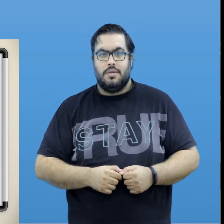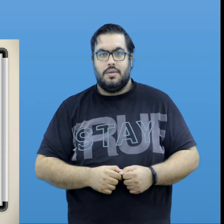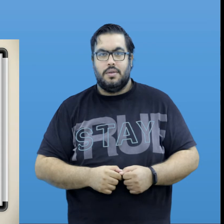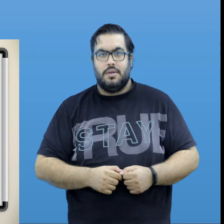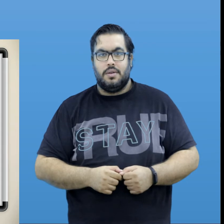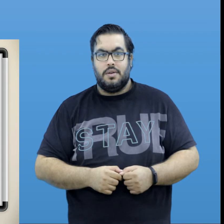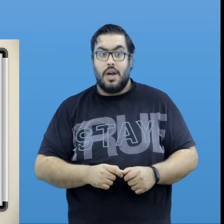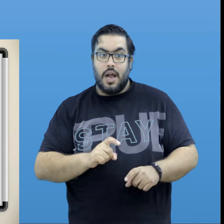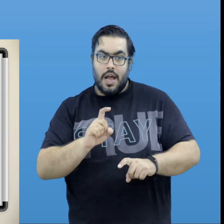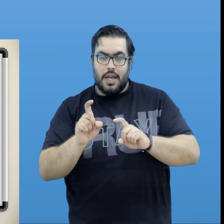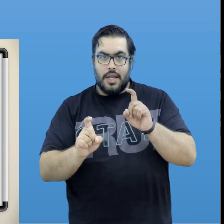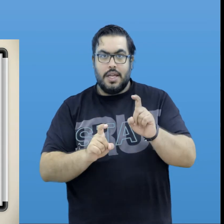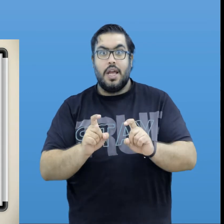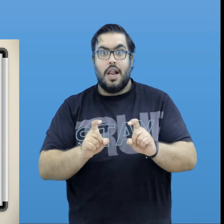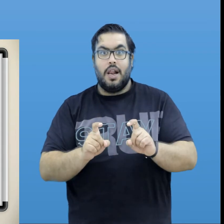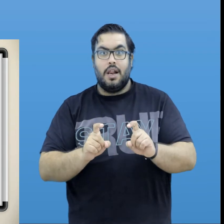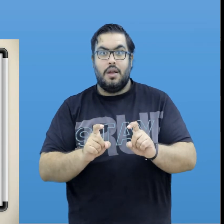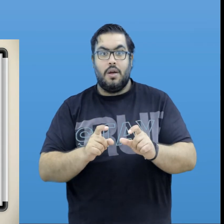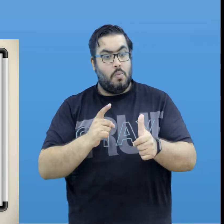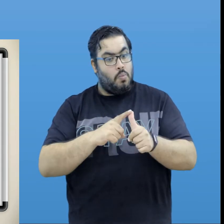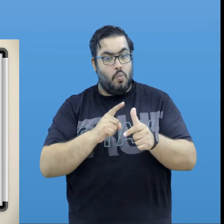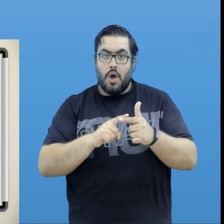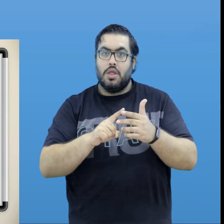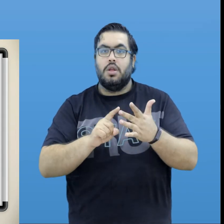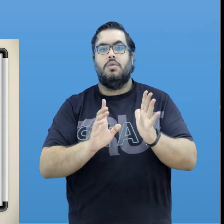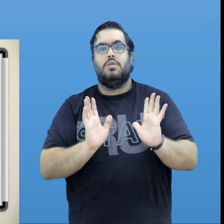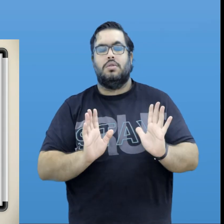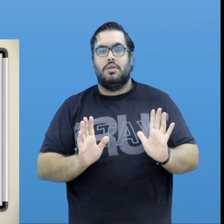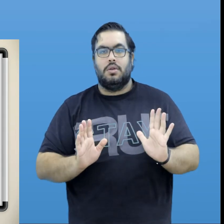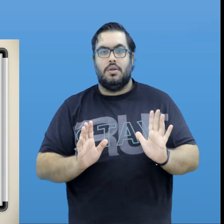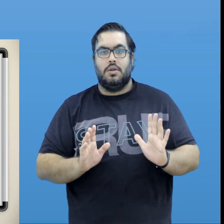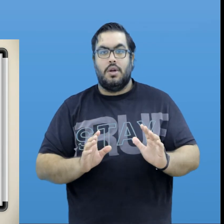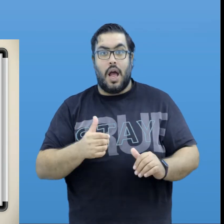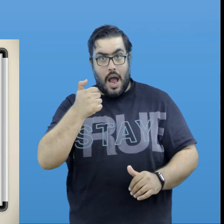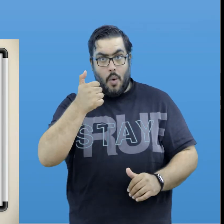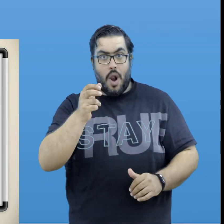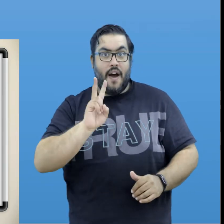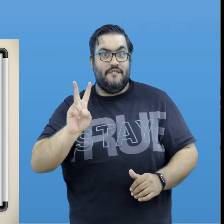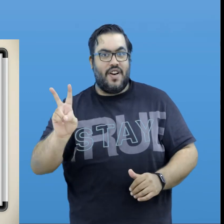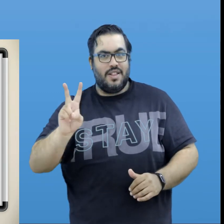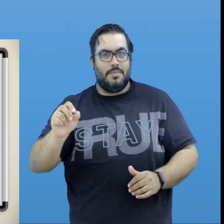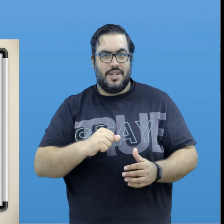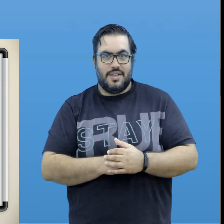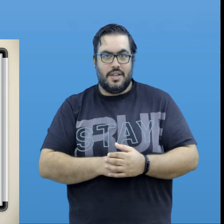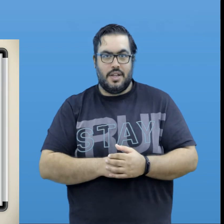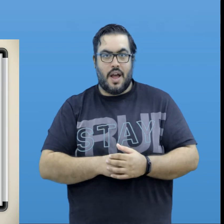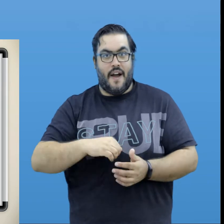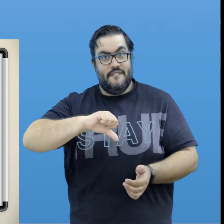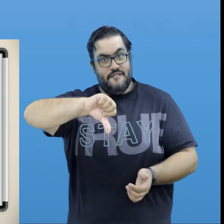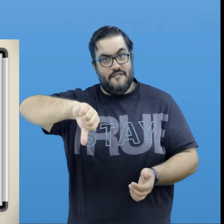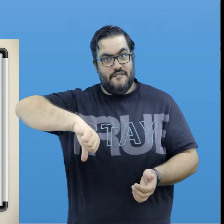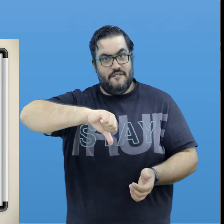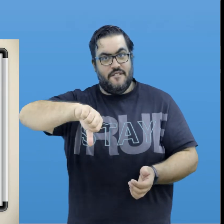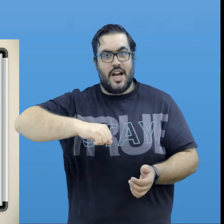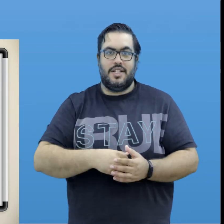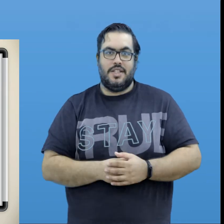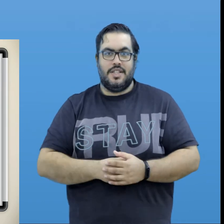التغذية. We have the word نظام غذائي, and it means diet.